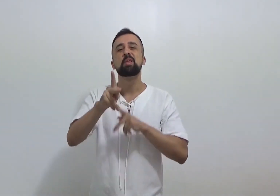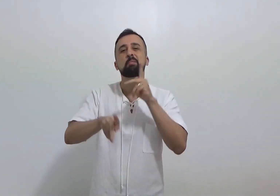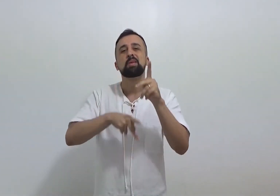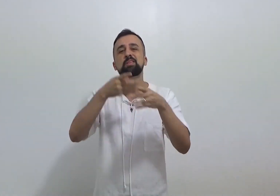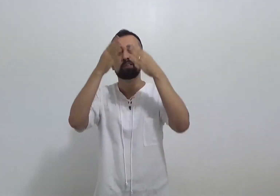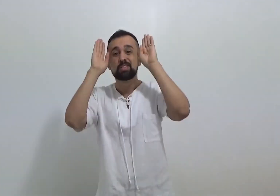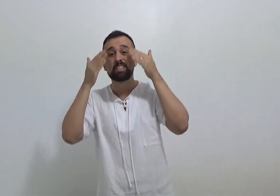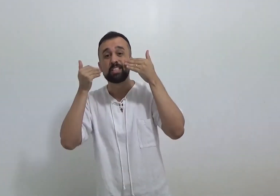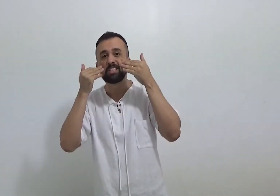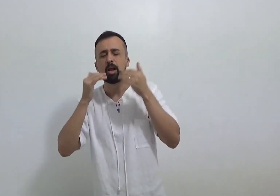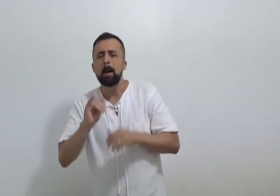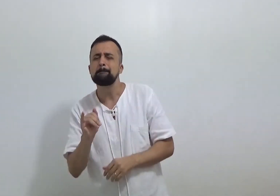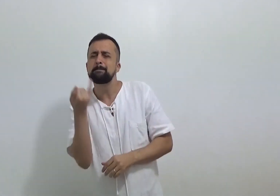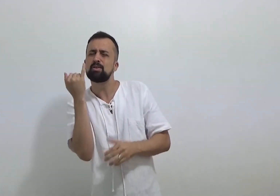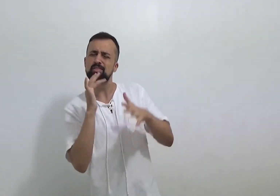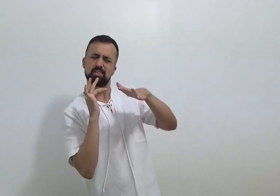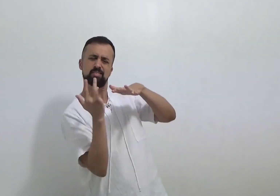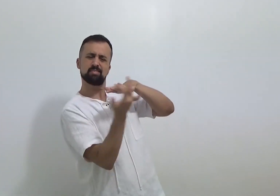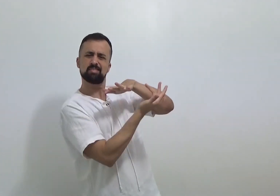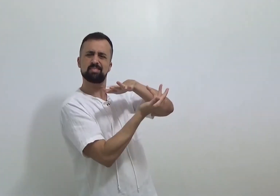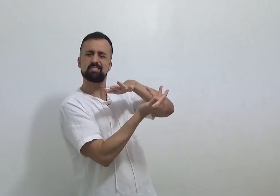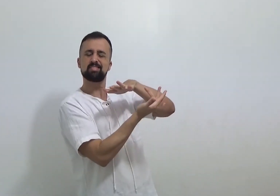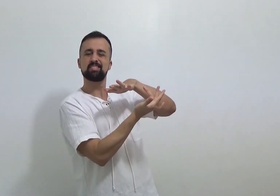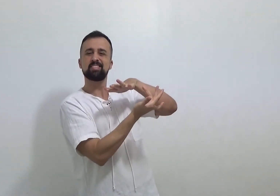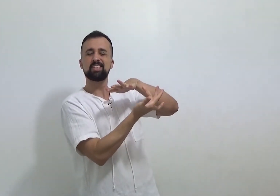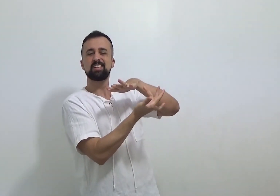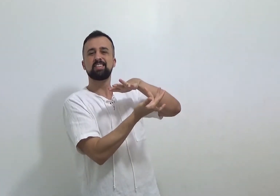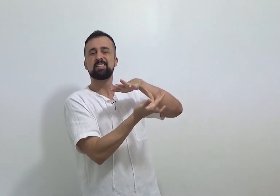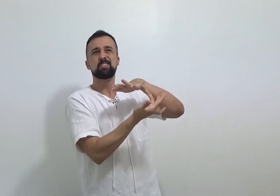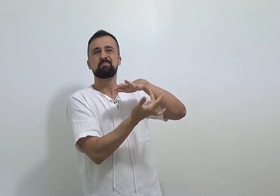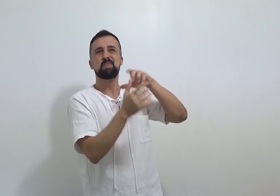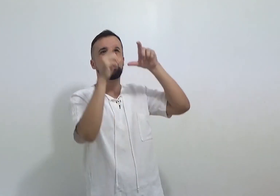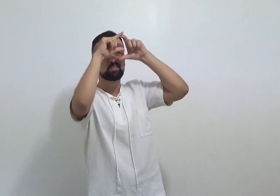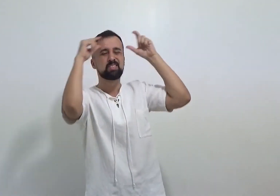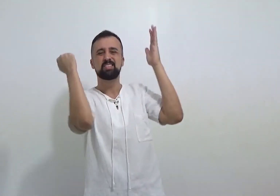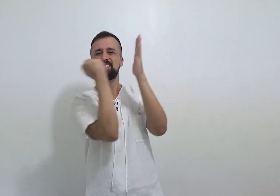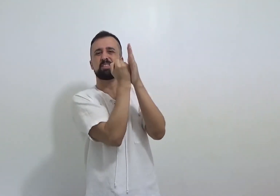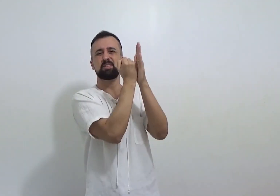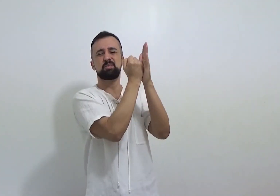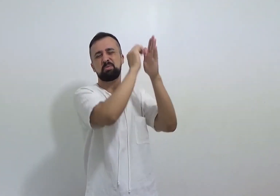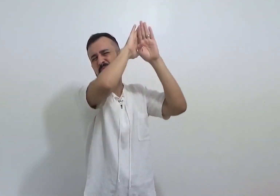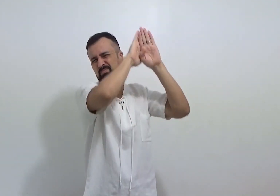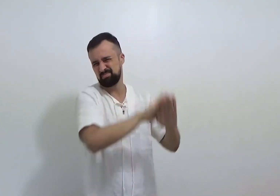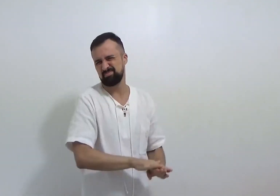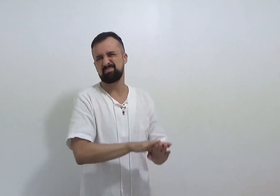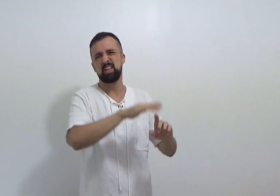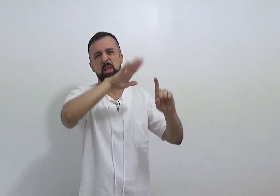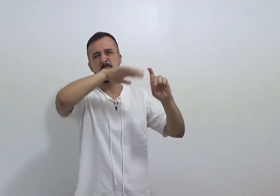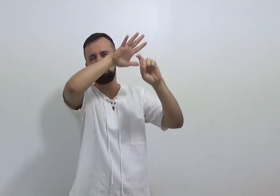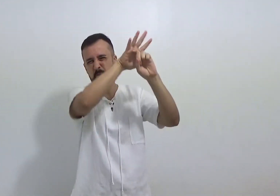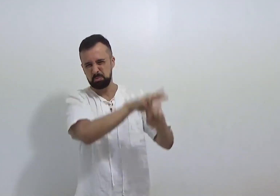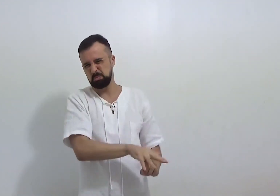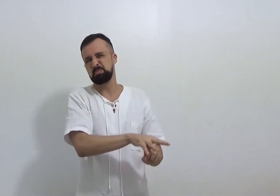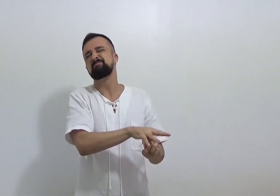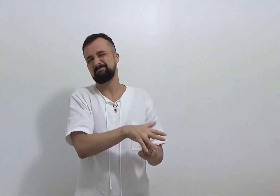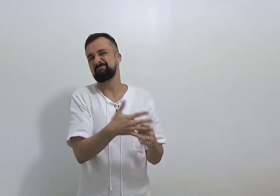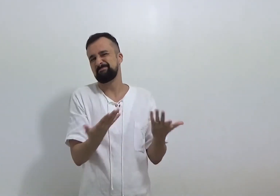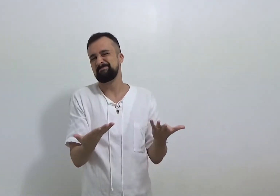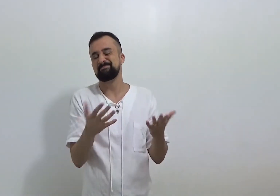Então, os indígenas aproveitam as redes sociais para derrubar estereótipos e